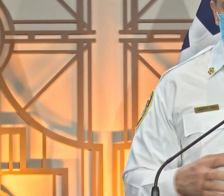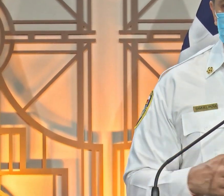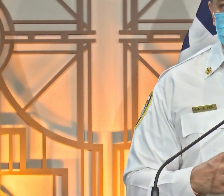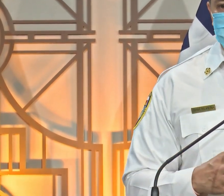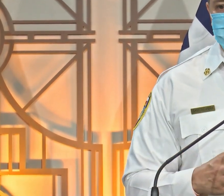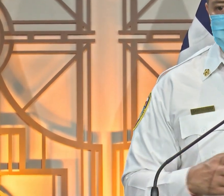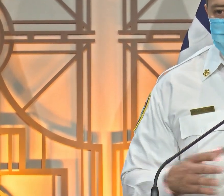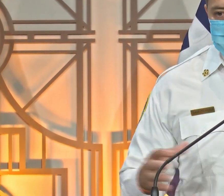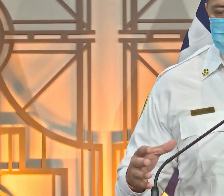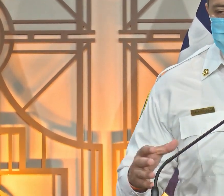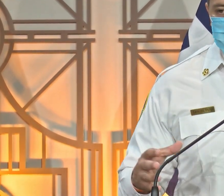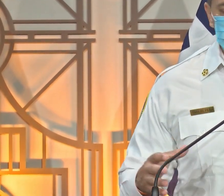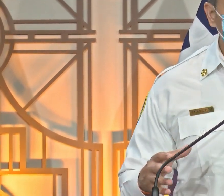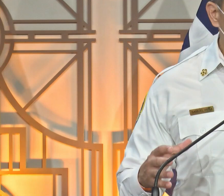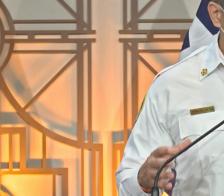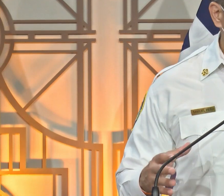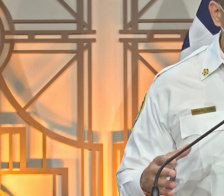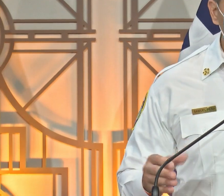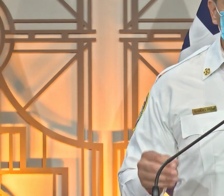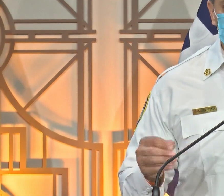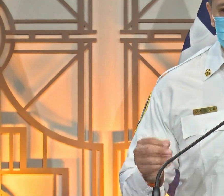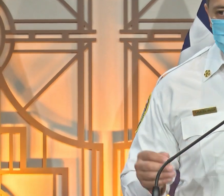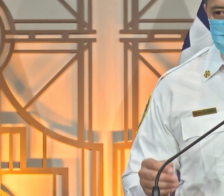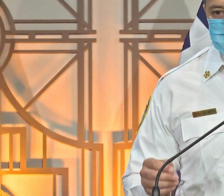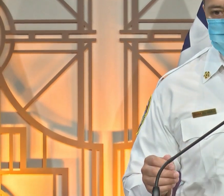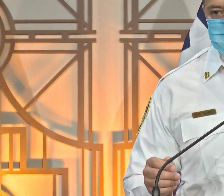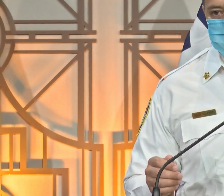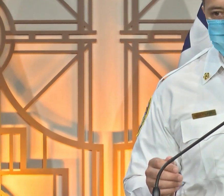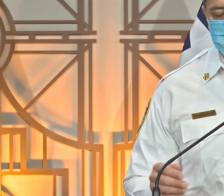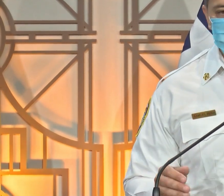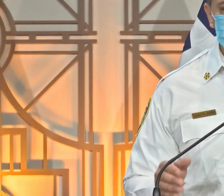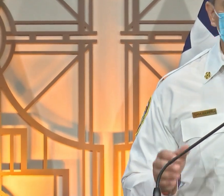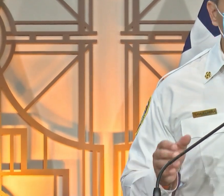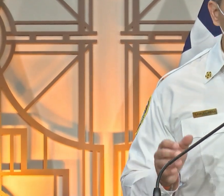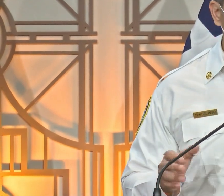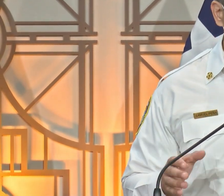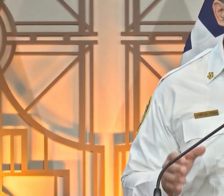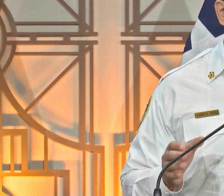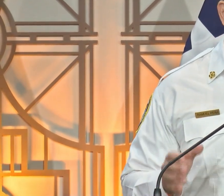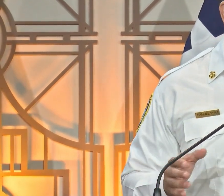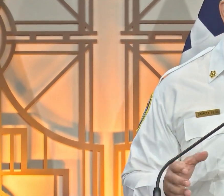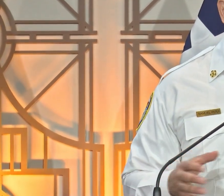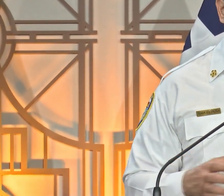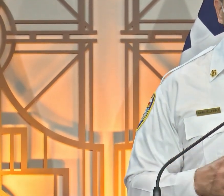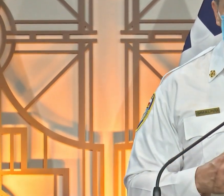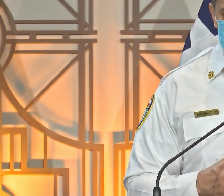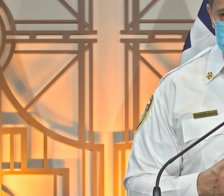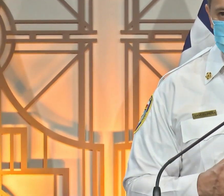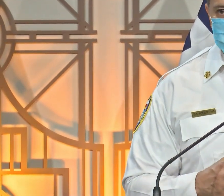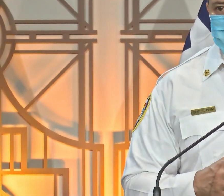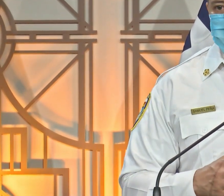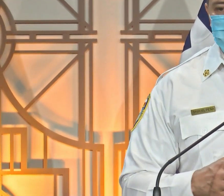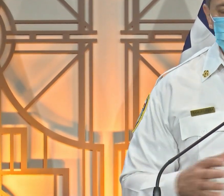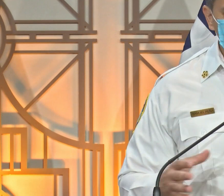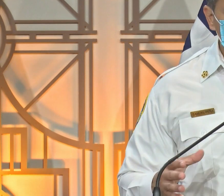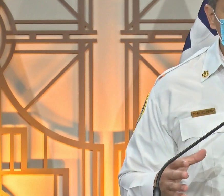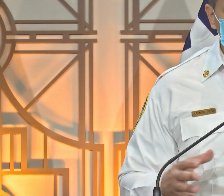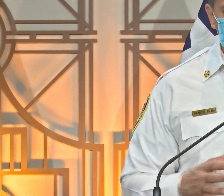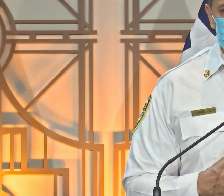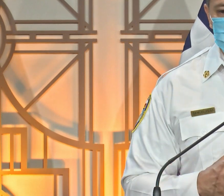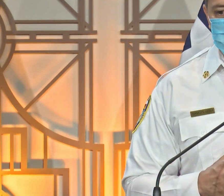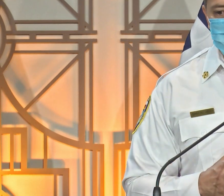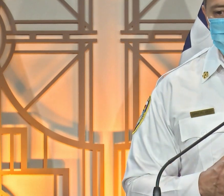coronavirus. Hay 20 sitios donde pueden acudir a hacerse estas pruebas. Las pruebas son absolutamente gratuitas. No les